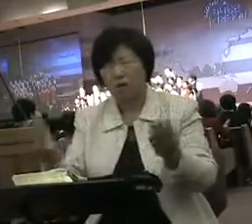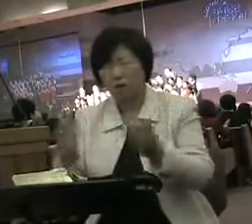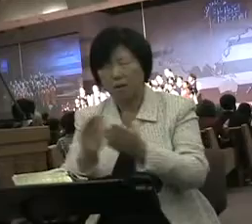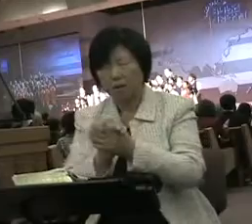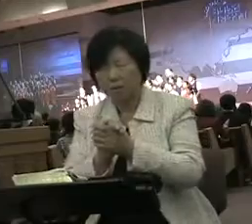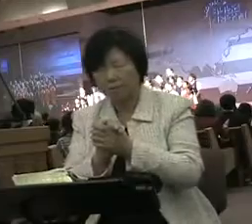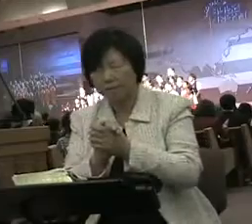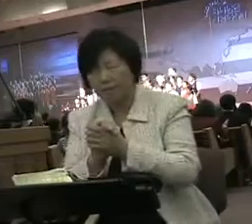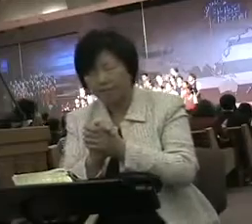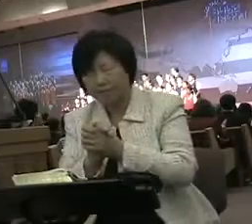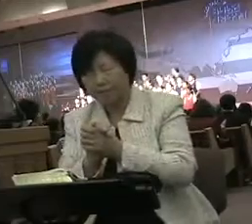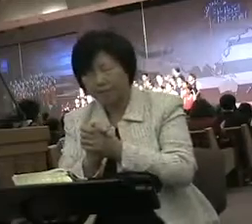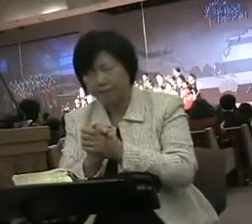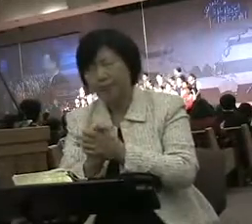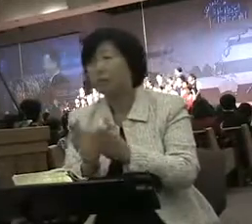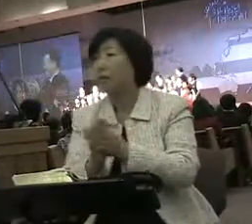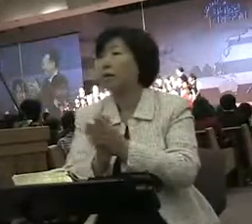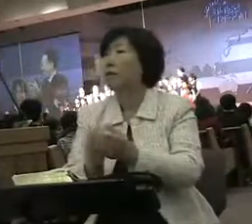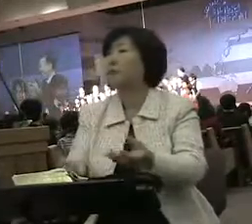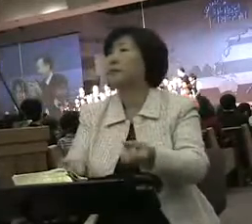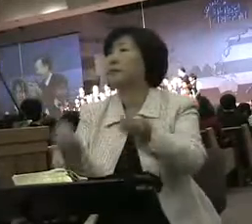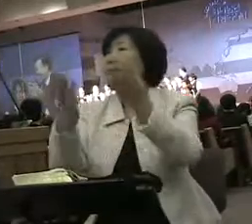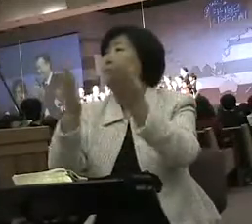기도하옵나이다. 아멘. 축복합니다.